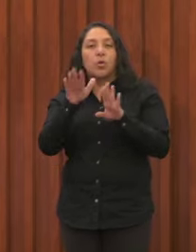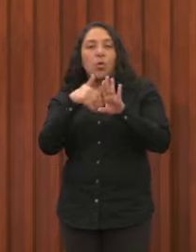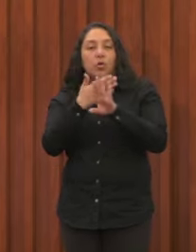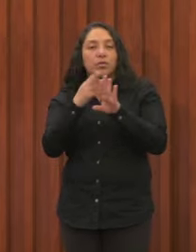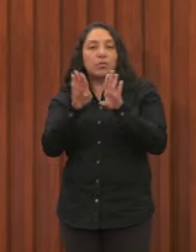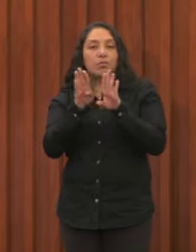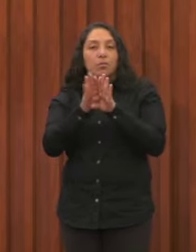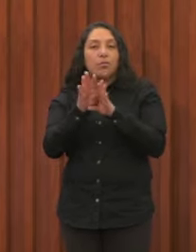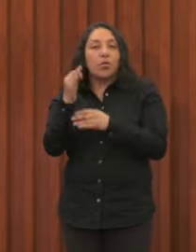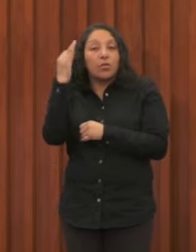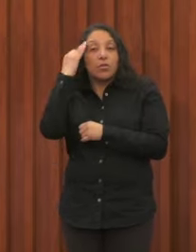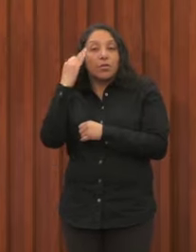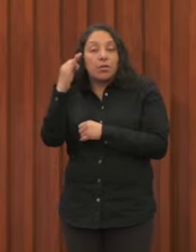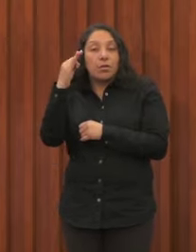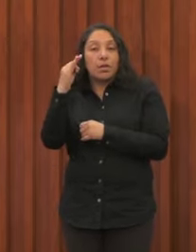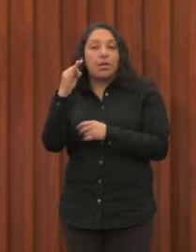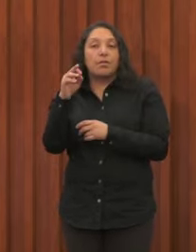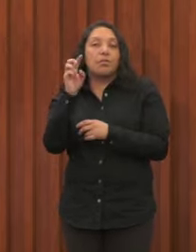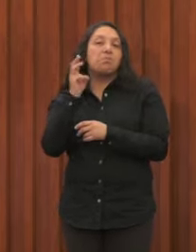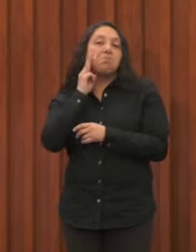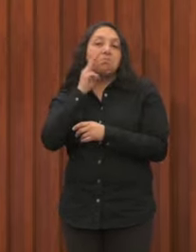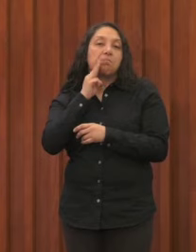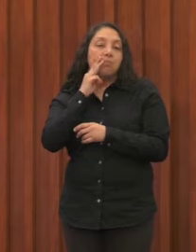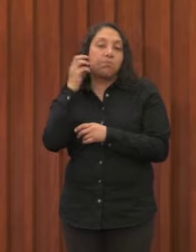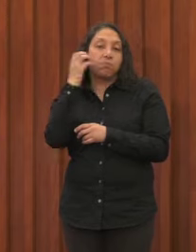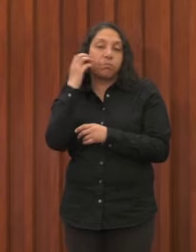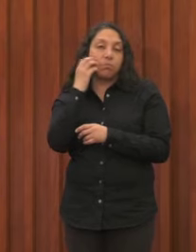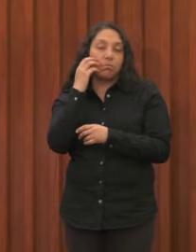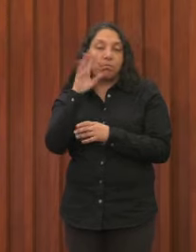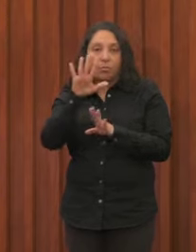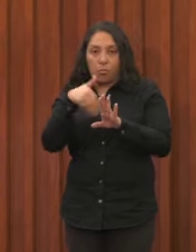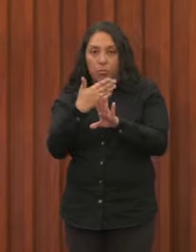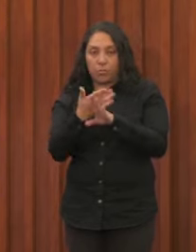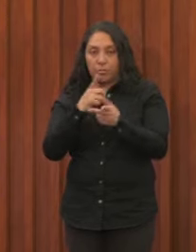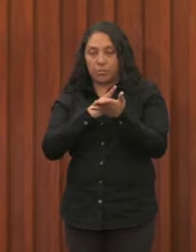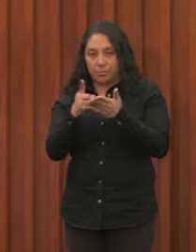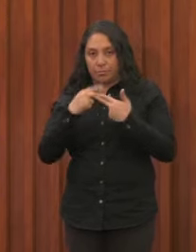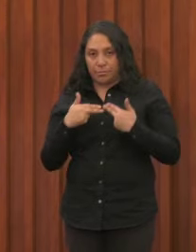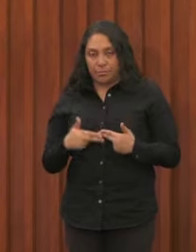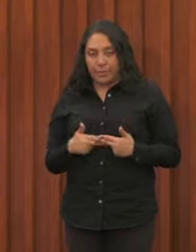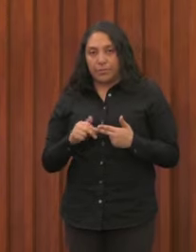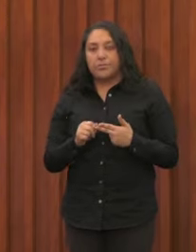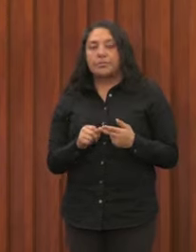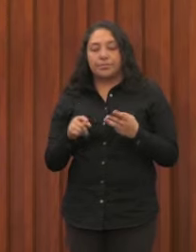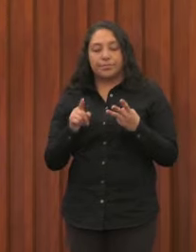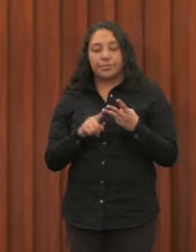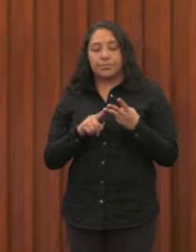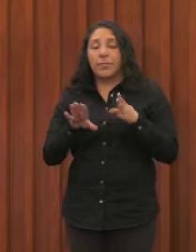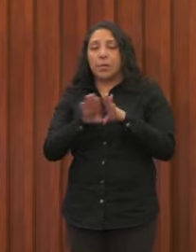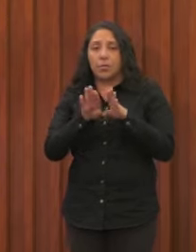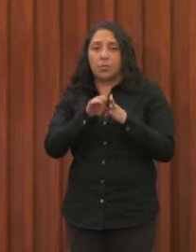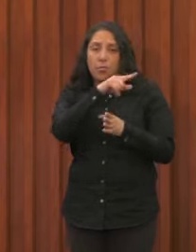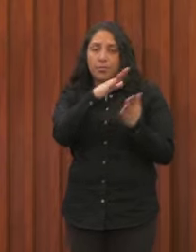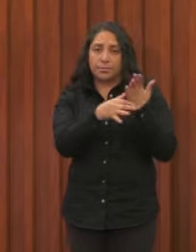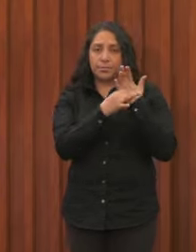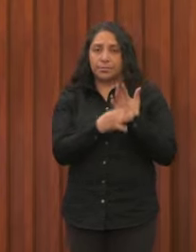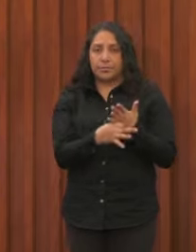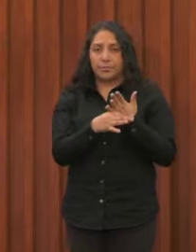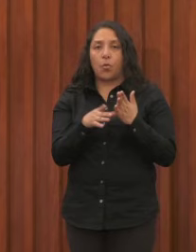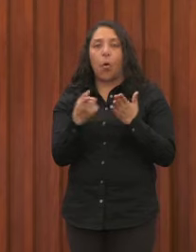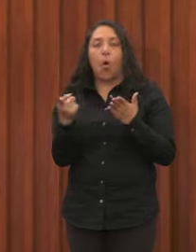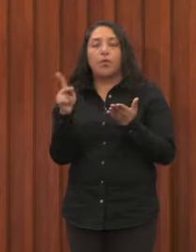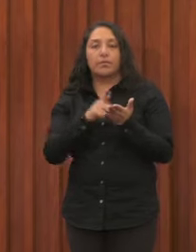manzana podrida, que básicamente lo que son es contrarias a los derechos humanos. Y, como lo decía ella, igual a los procesos de